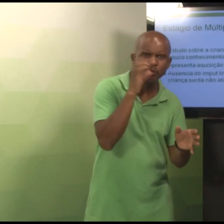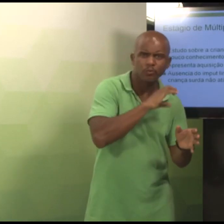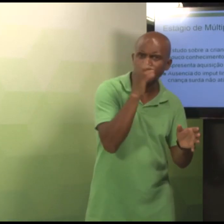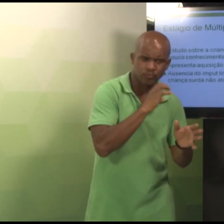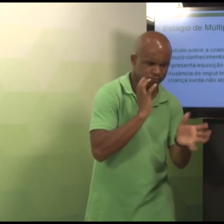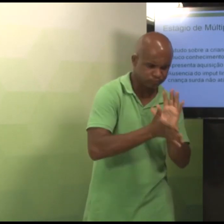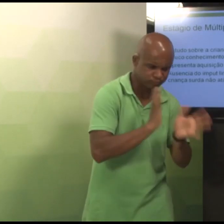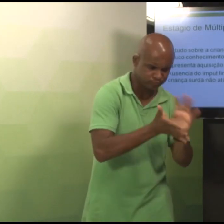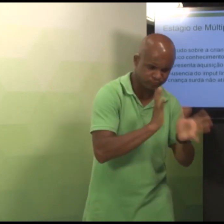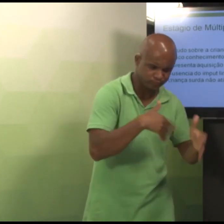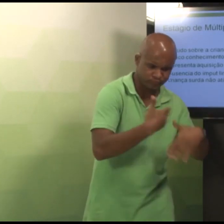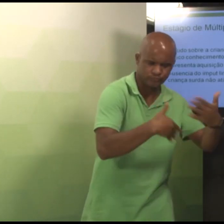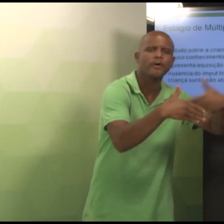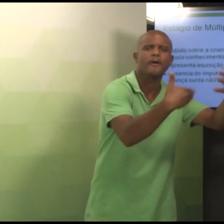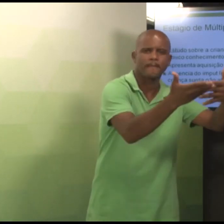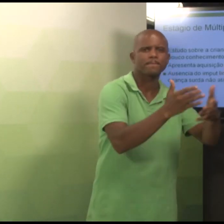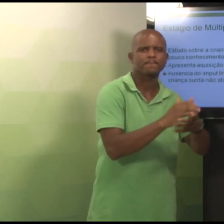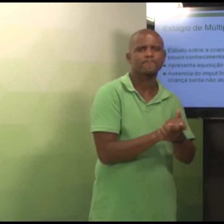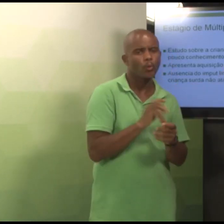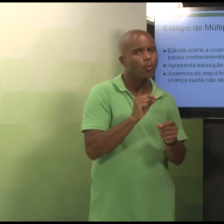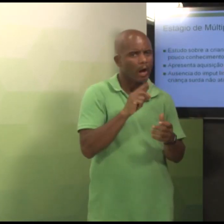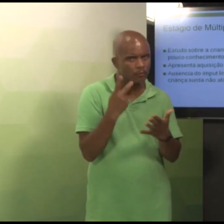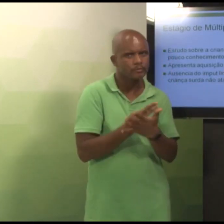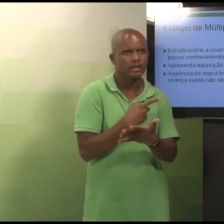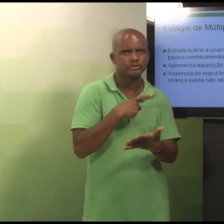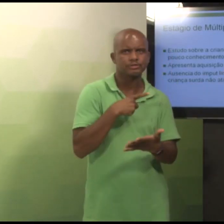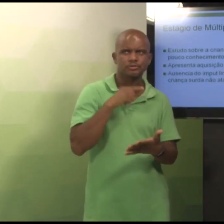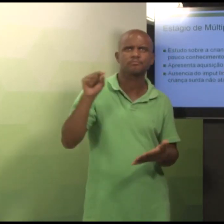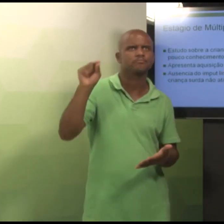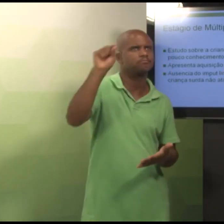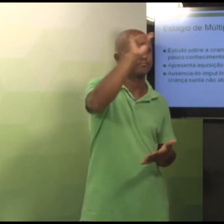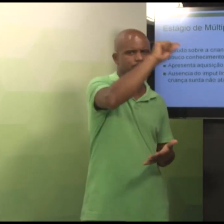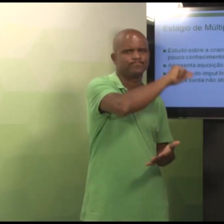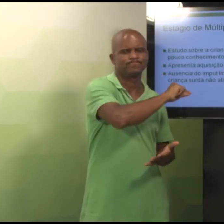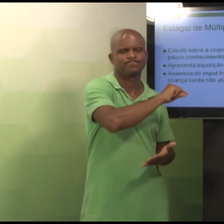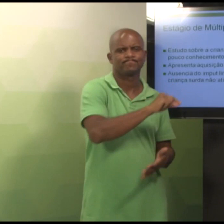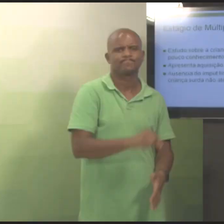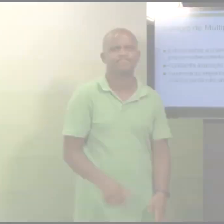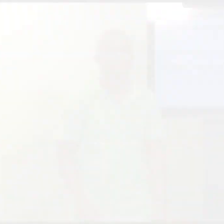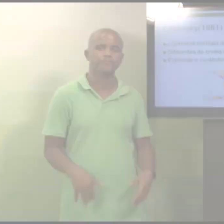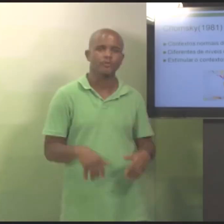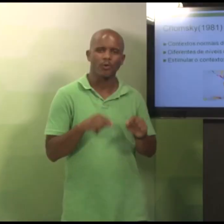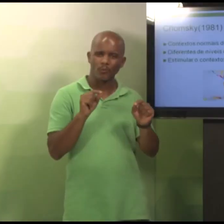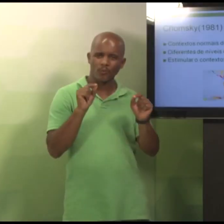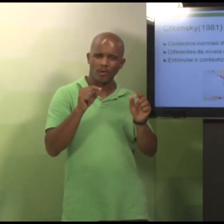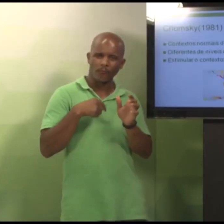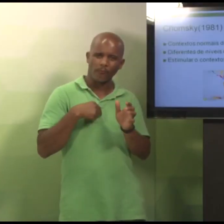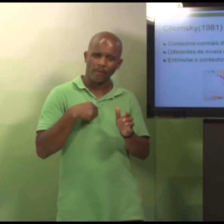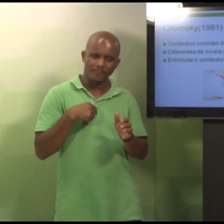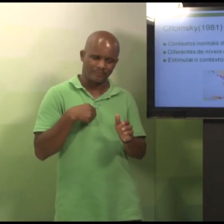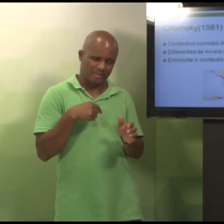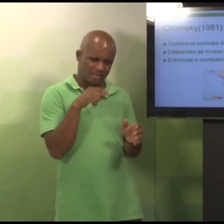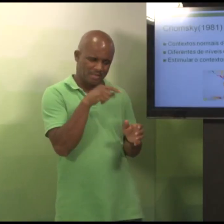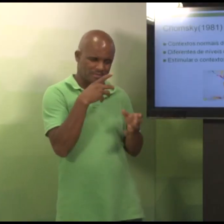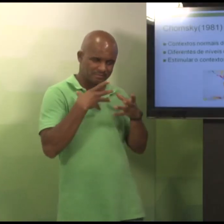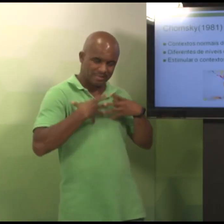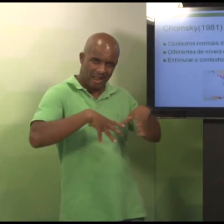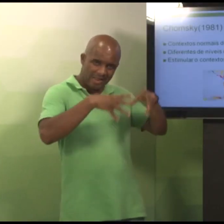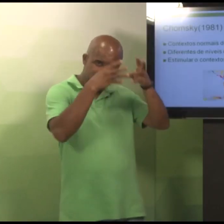são obrigadas a promoverem esse desenvolvimento por meio da língua de sinais. Acontecer em vários espaços. Com